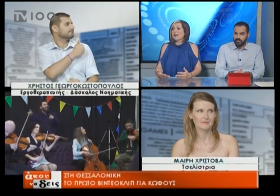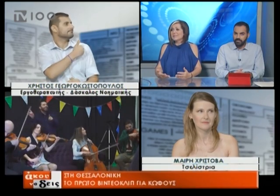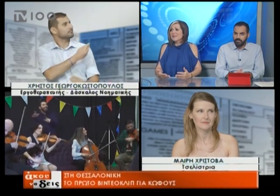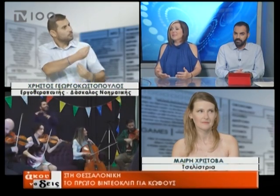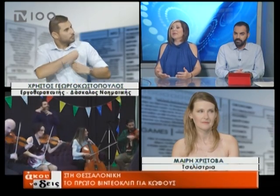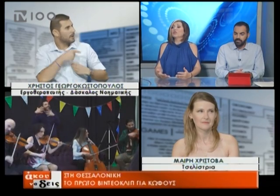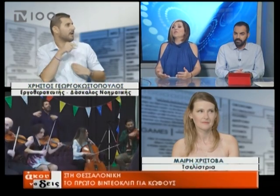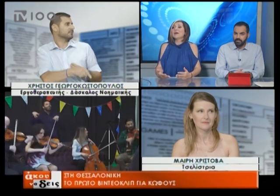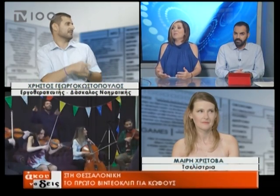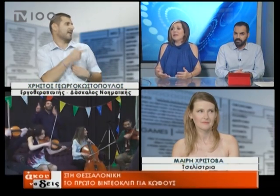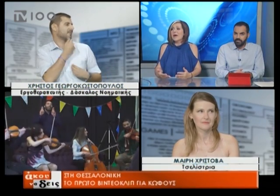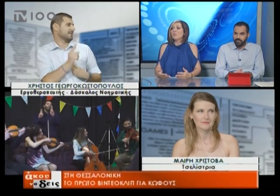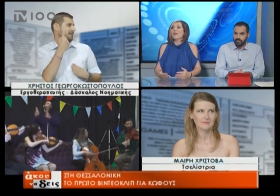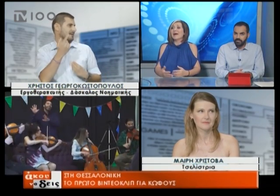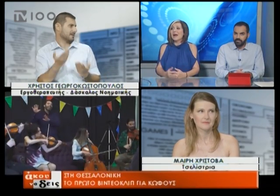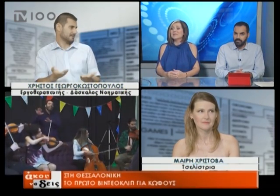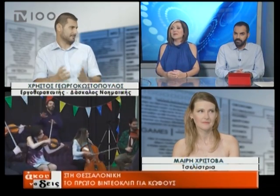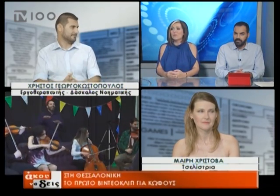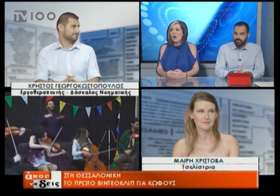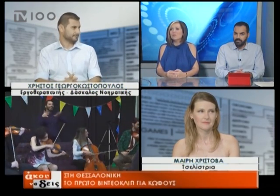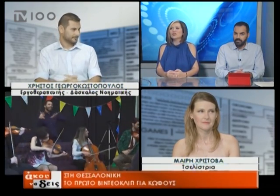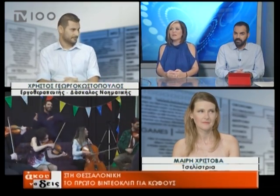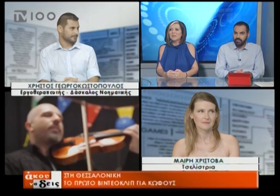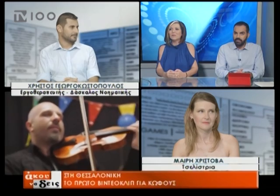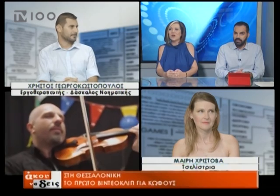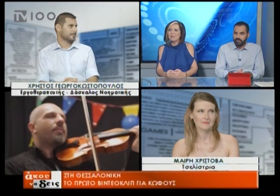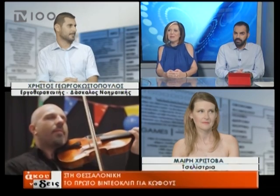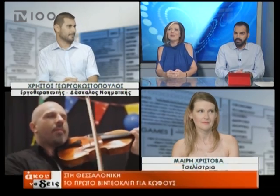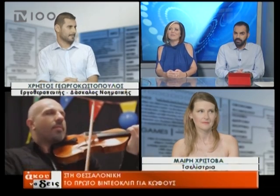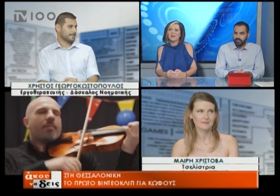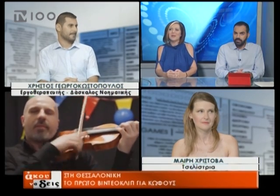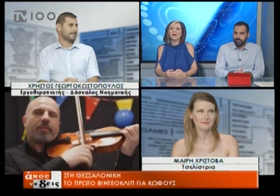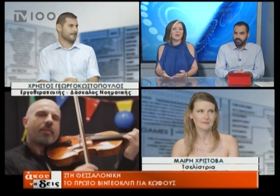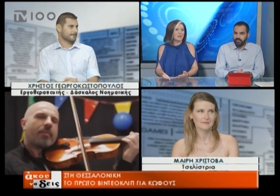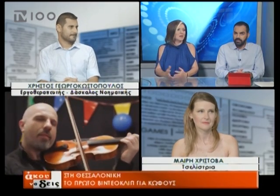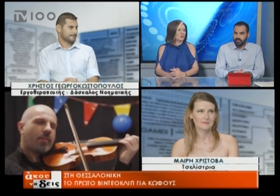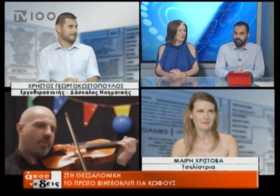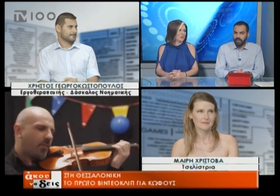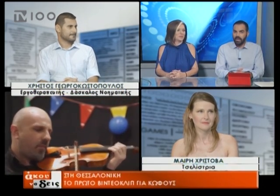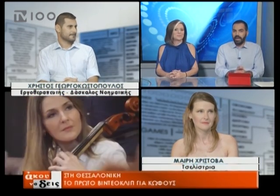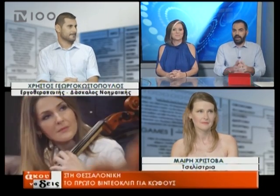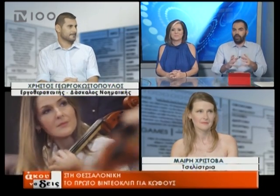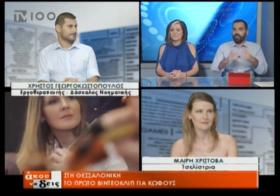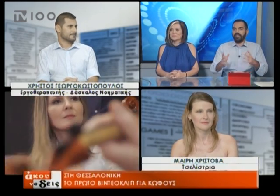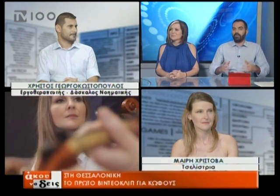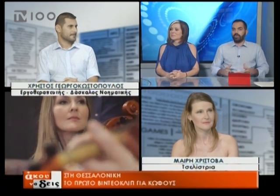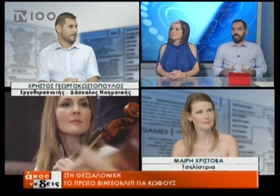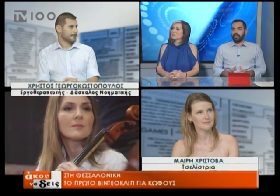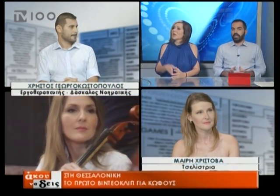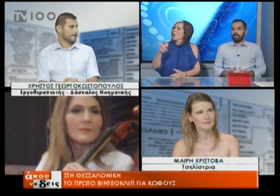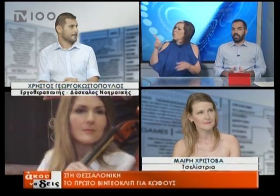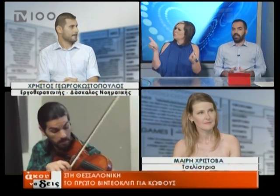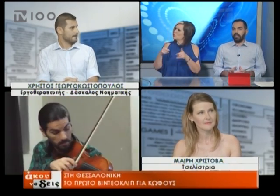τον Καλατζίδη και τον διερμηνέα που με κάλεσαν και μου έδωσαν αυτή τη μοναδική ευκαιρία και δυνατότητα. Γνωρίζει από